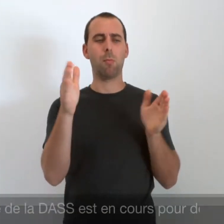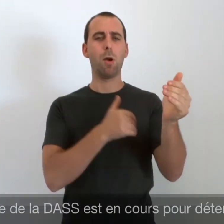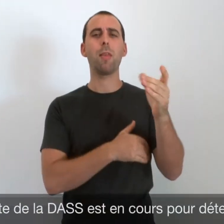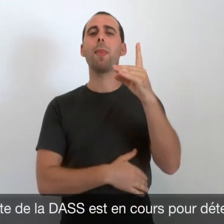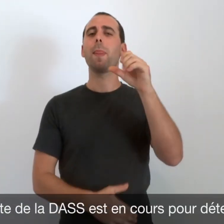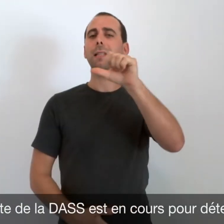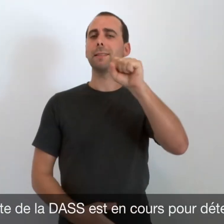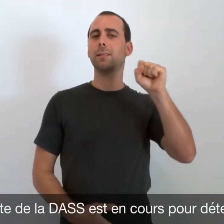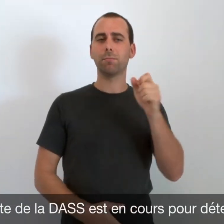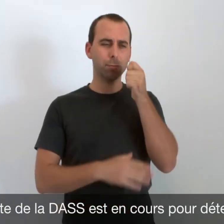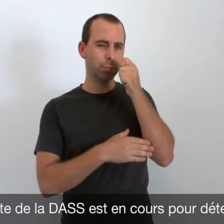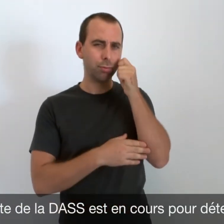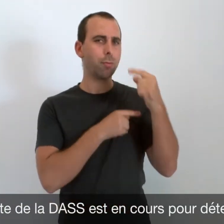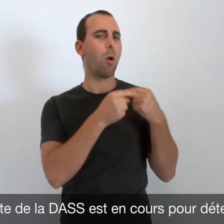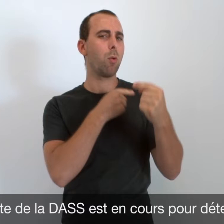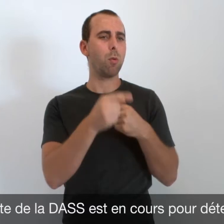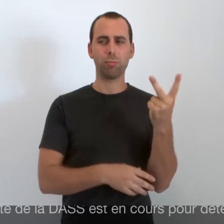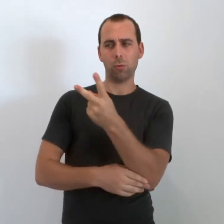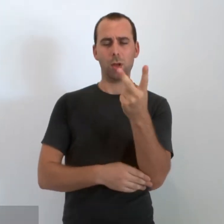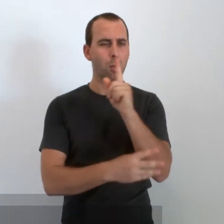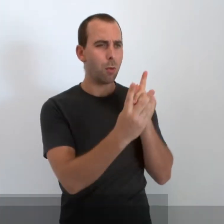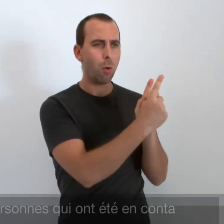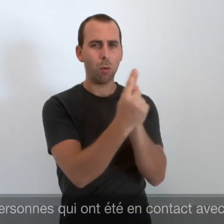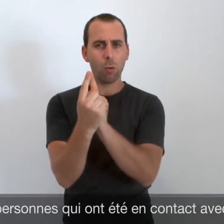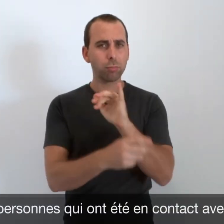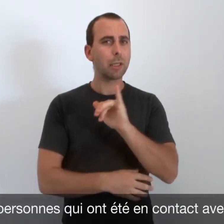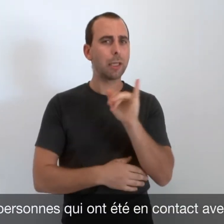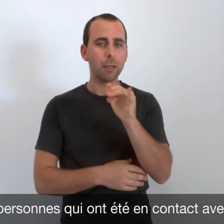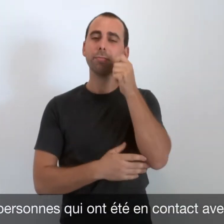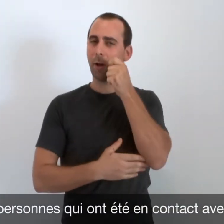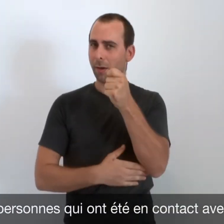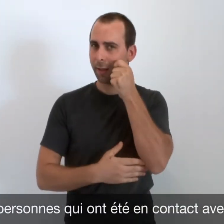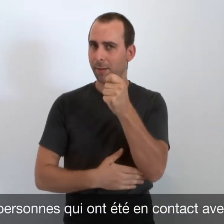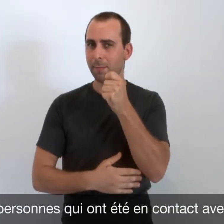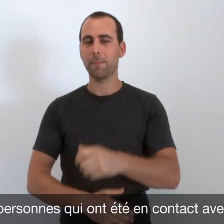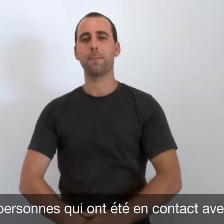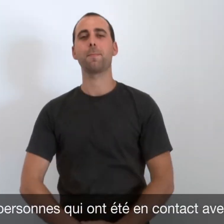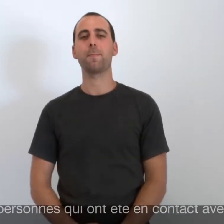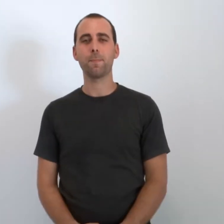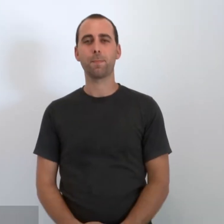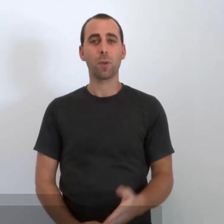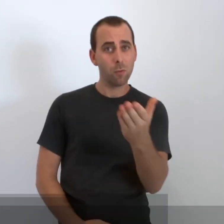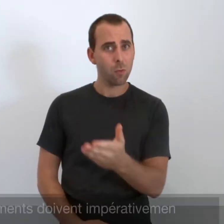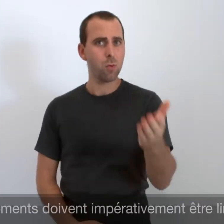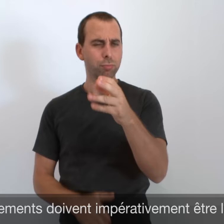de la DAS est en cours pour déterminer toutes les personnes qui ont été en contact avec elle. Les déplacements